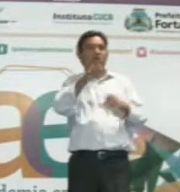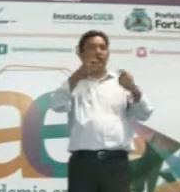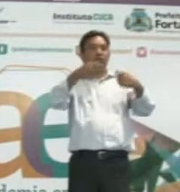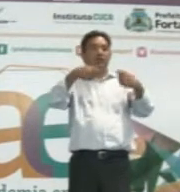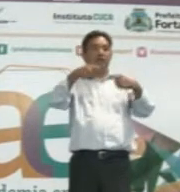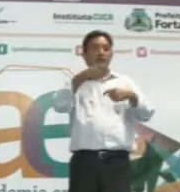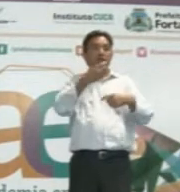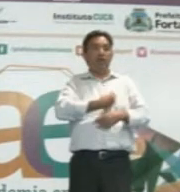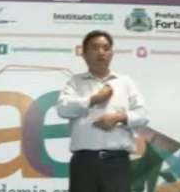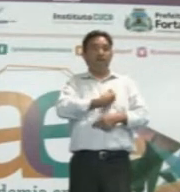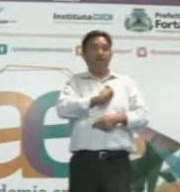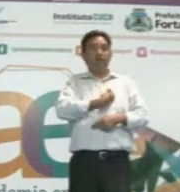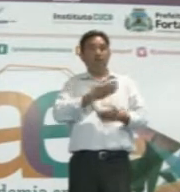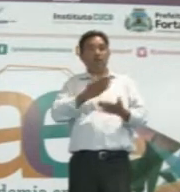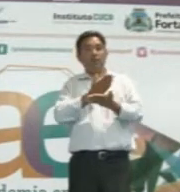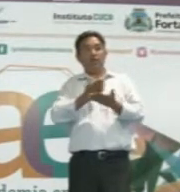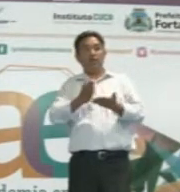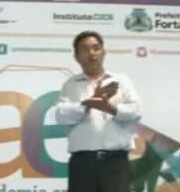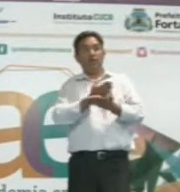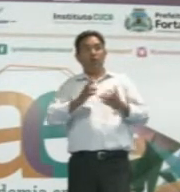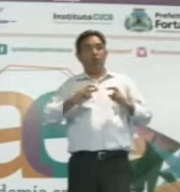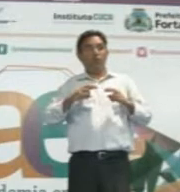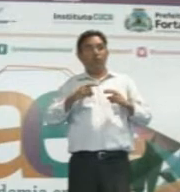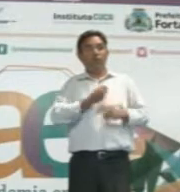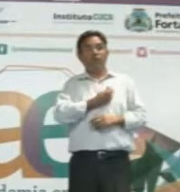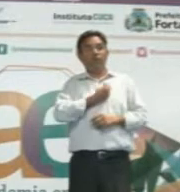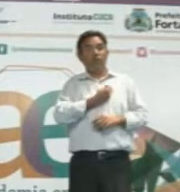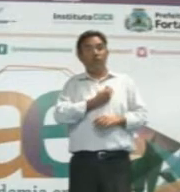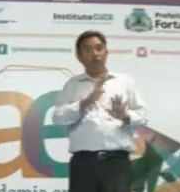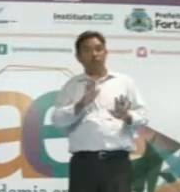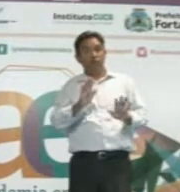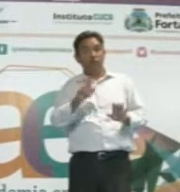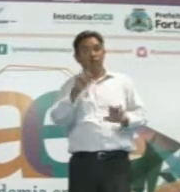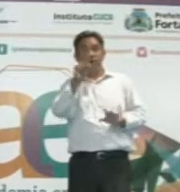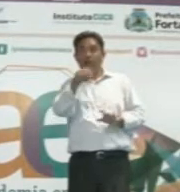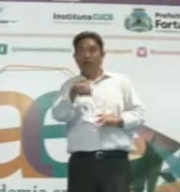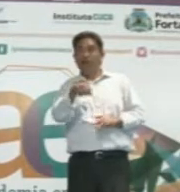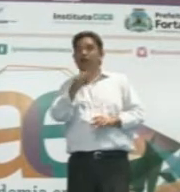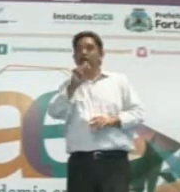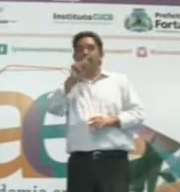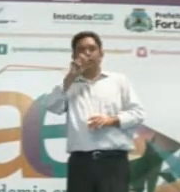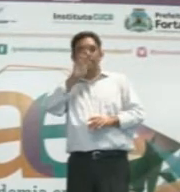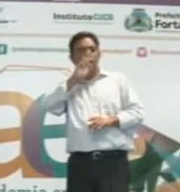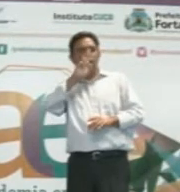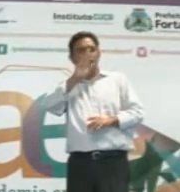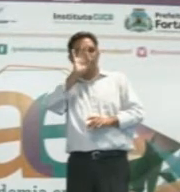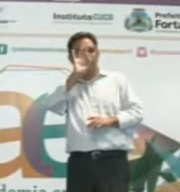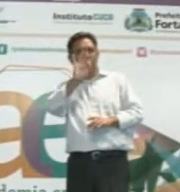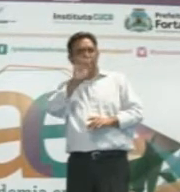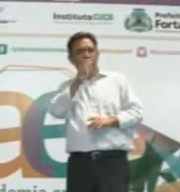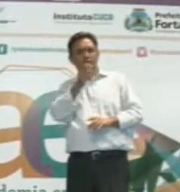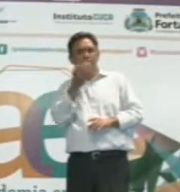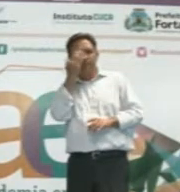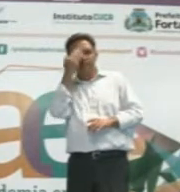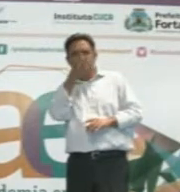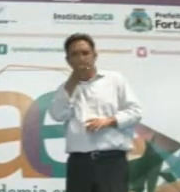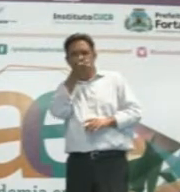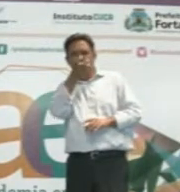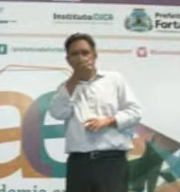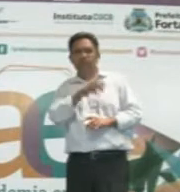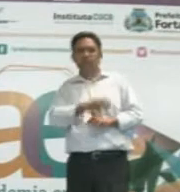necessária à sobrevivência dos organismos vivos. Isso aí é a chave da questão.